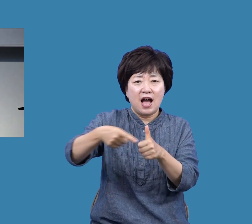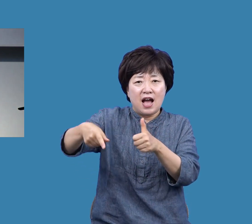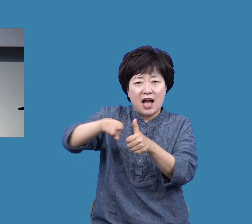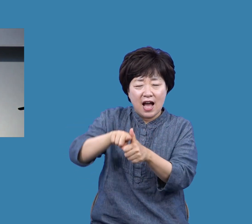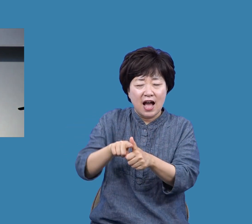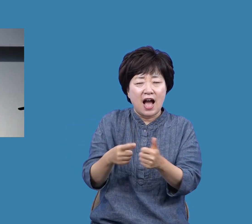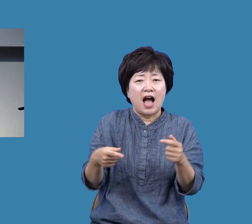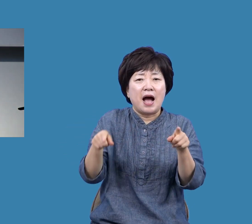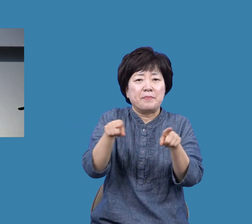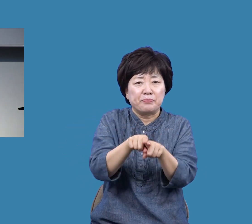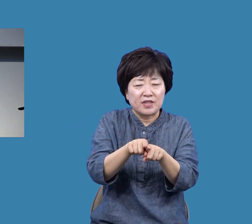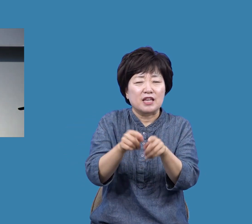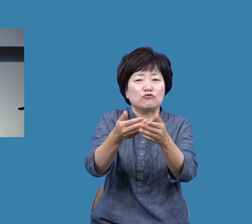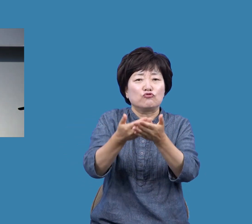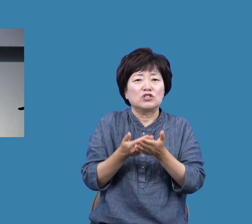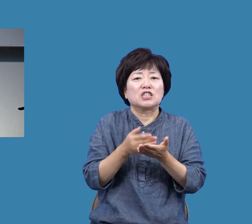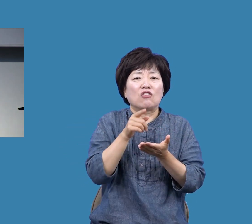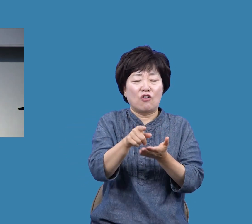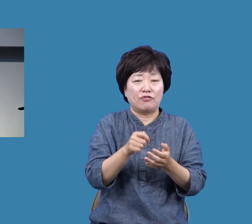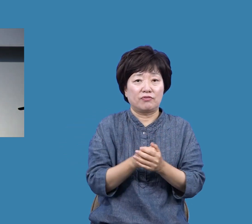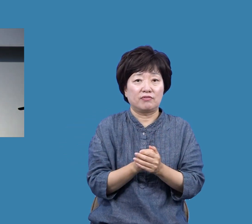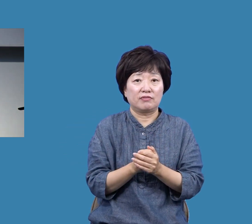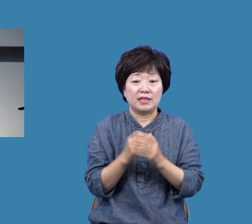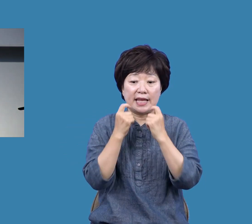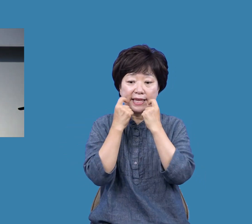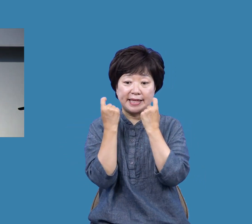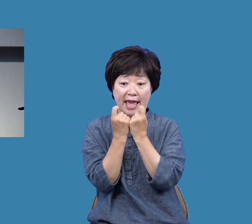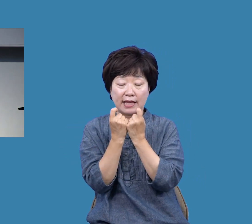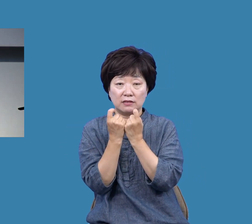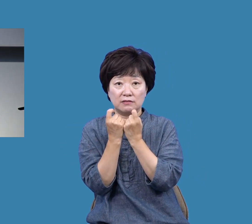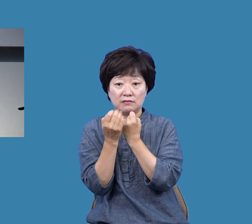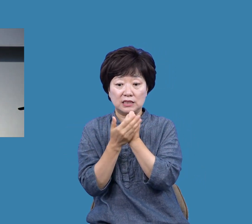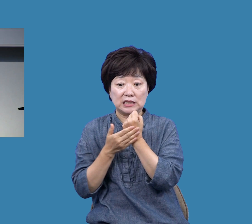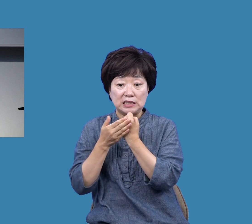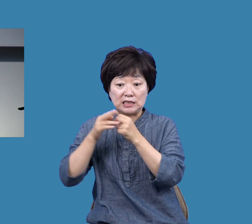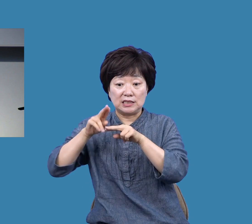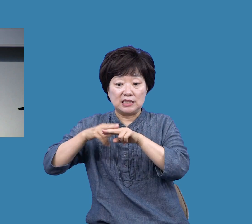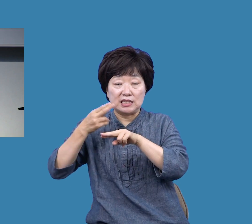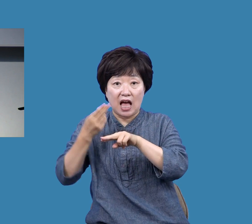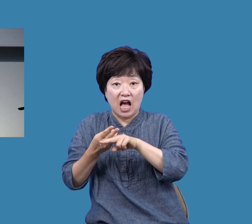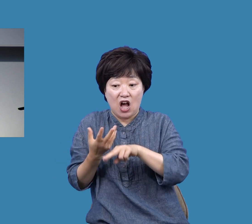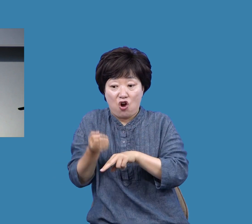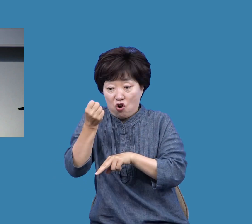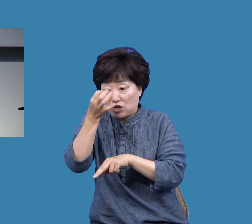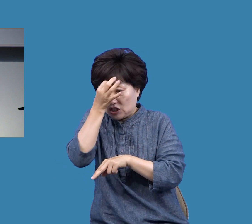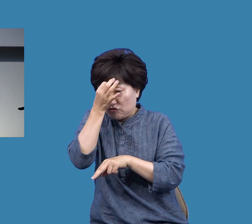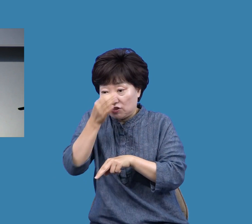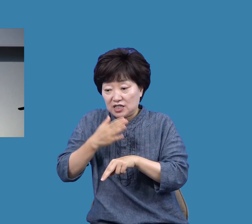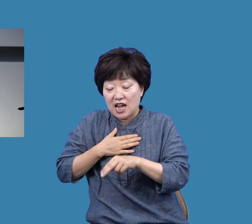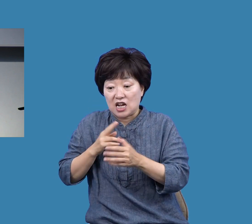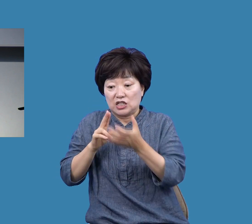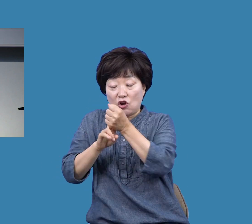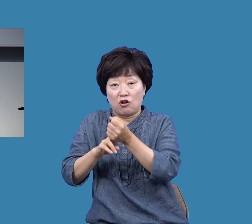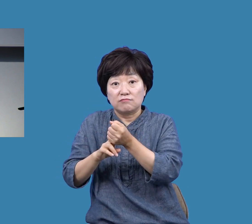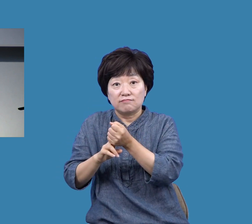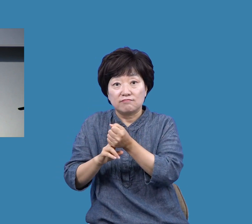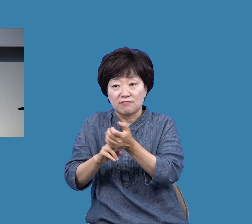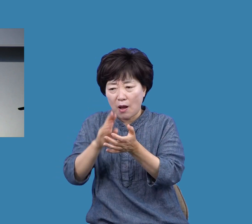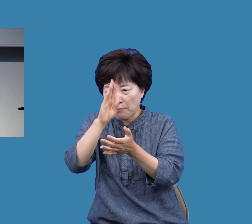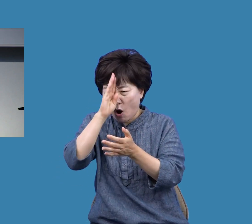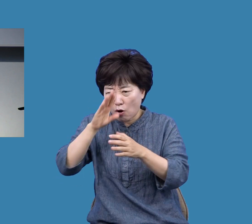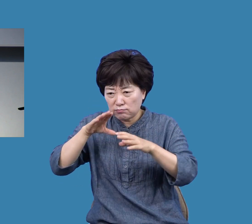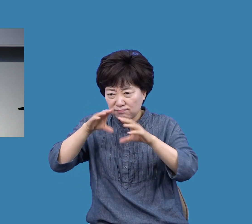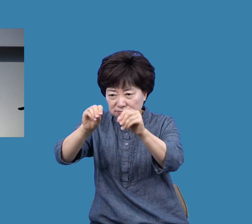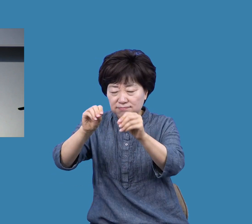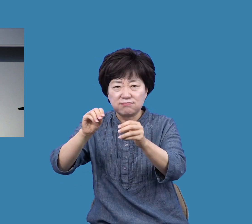은사는 개인에게 주시는 것이 아니에요. 근데 많은 경우 사람들이 은사를 개인의 것이라고 생각을 해요. 아니요 여러분, 절대로